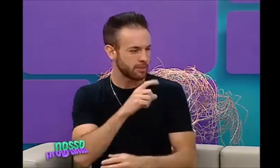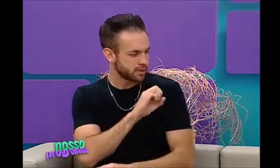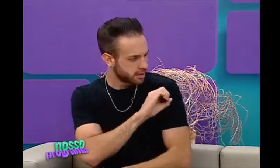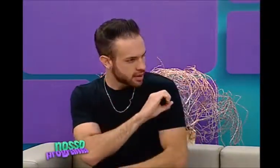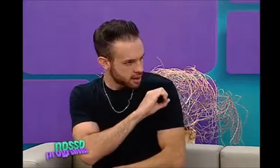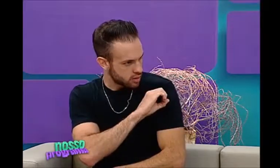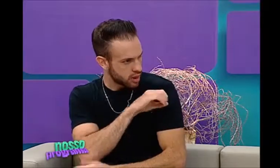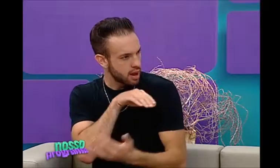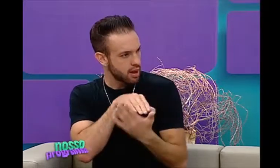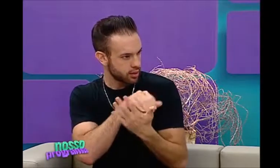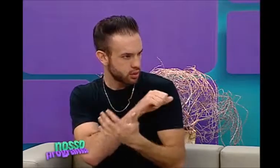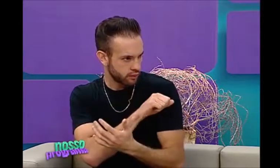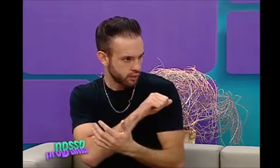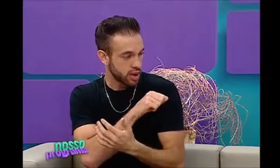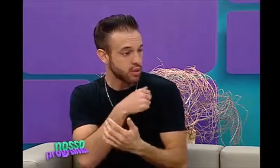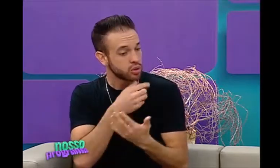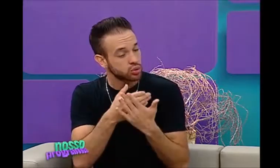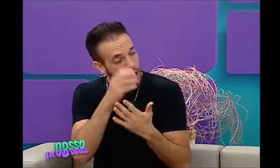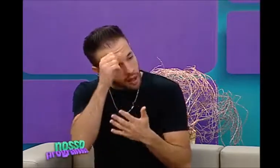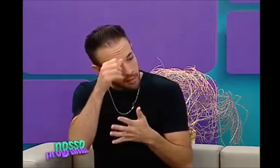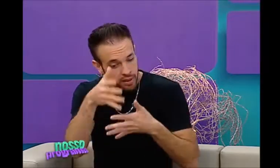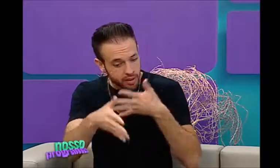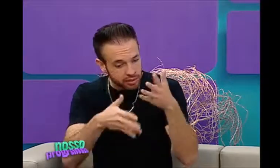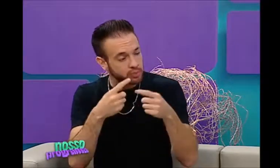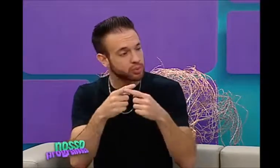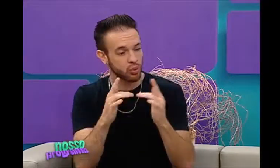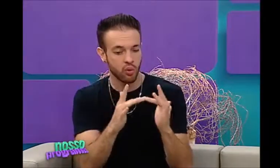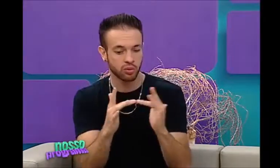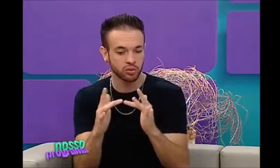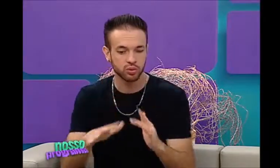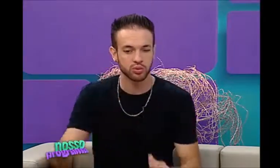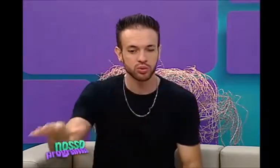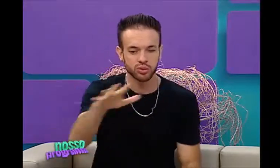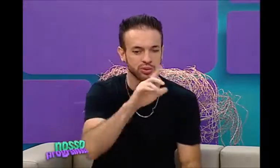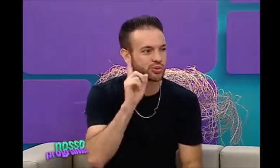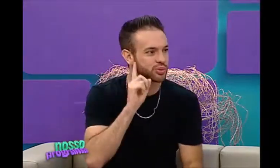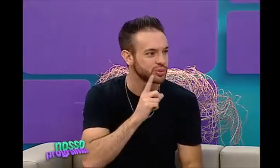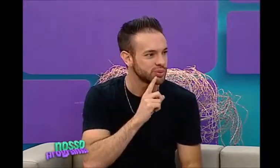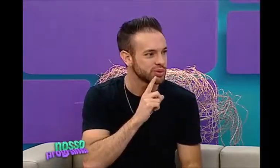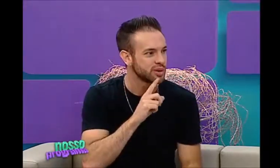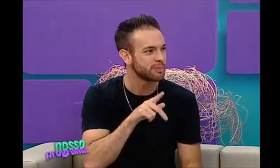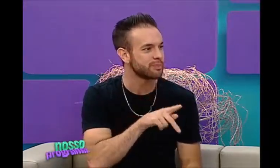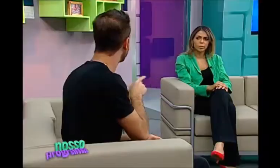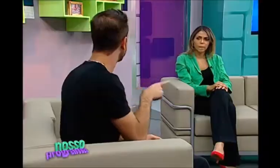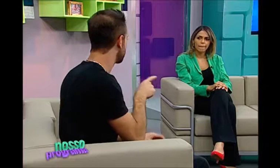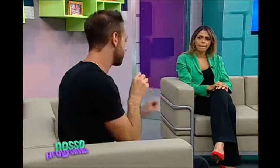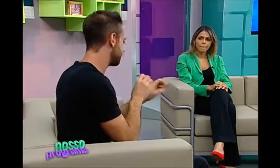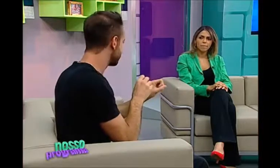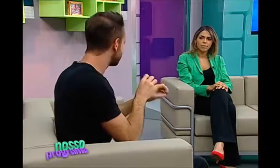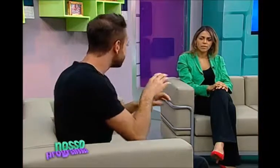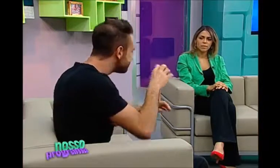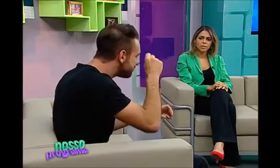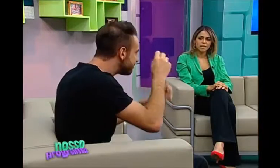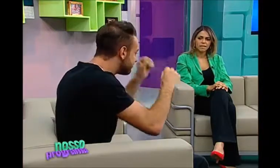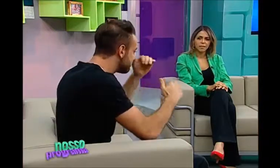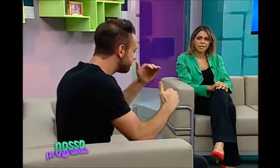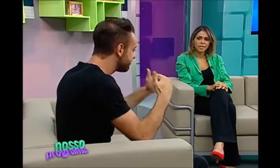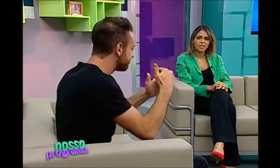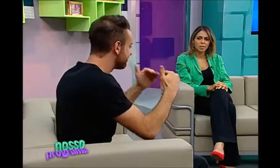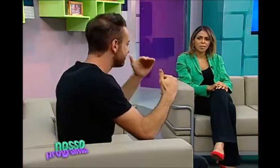social. No colegial, ele aprendeu bastante, teve contato com surdo. O professor me ensinava bastante, eu